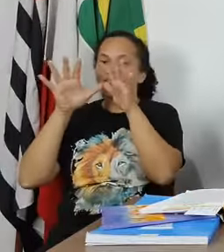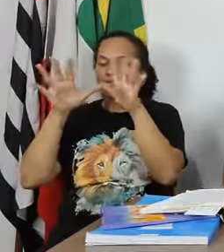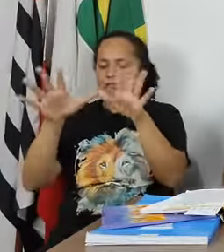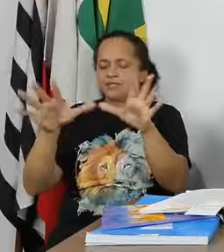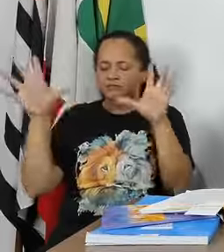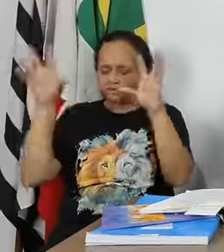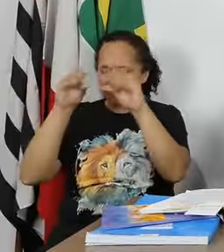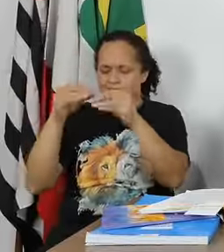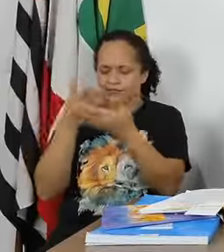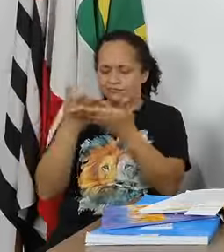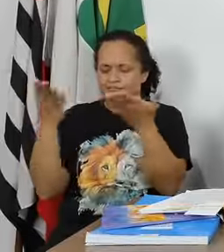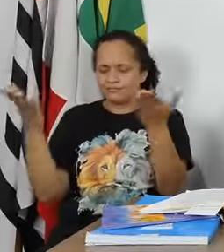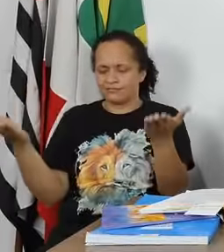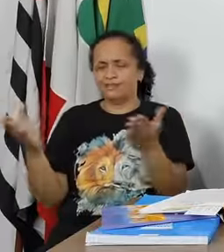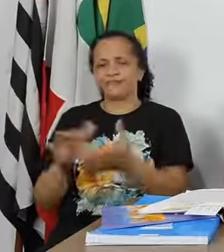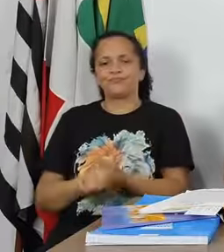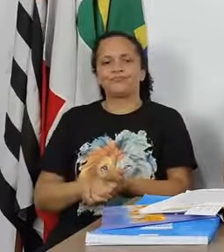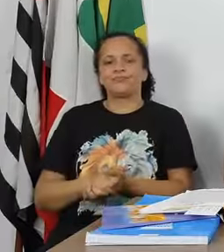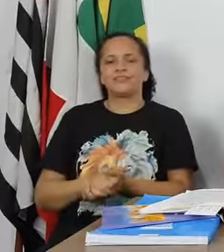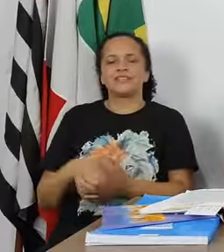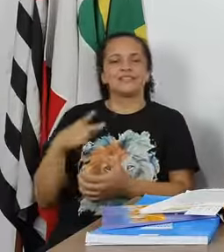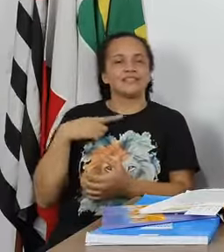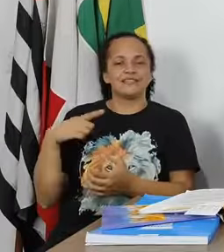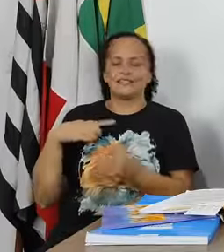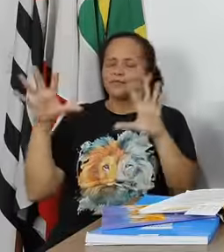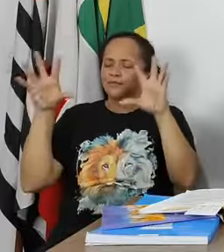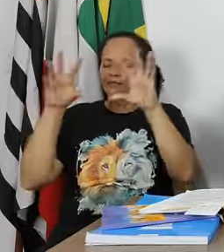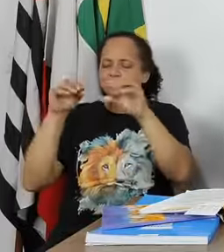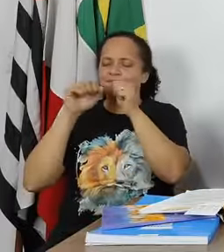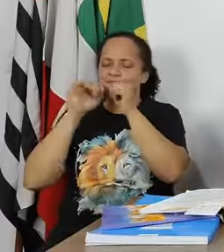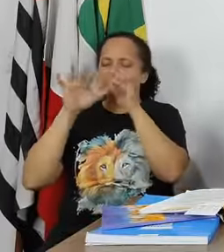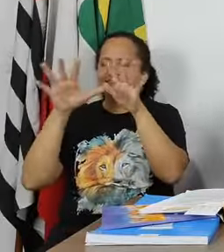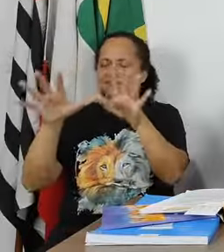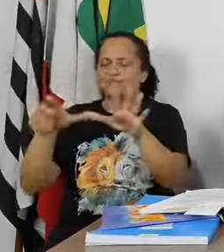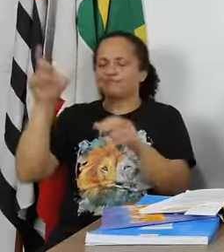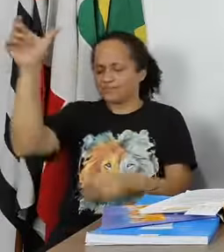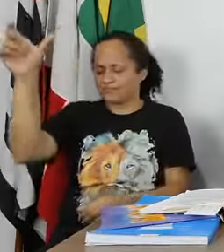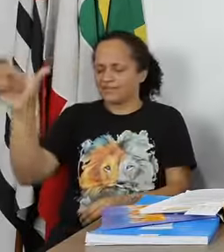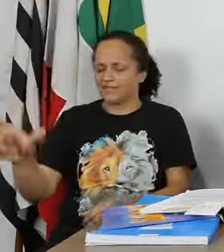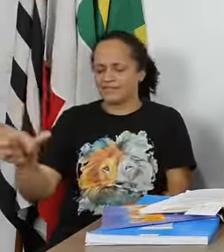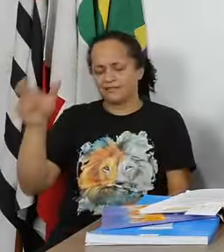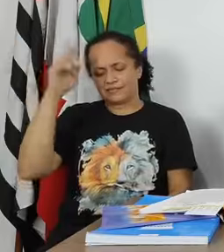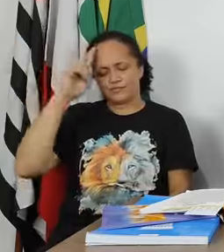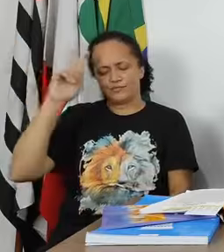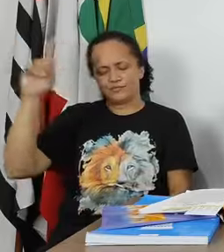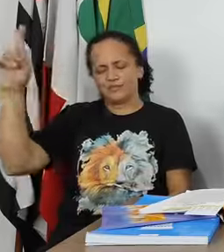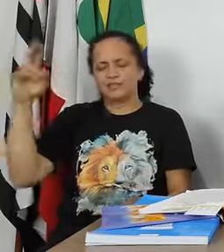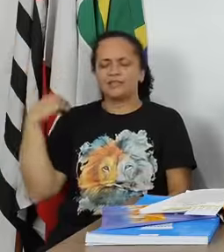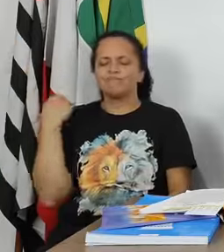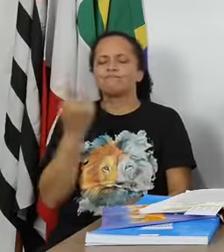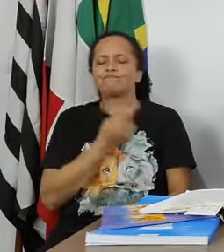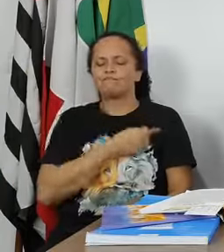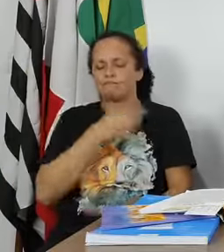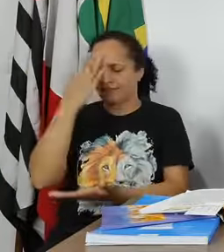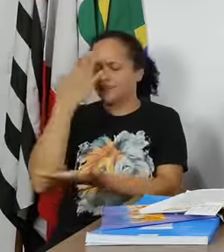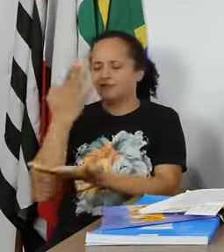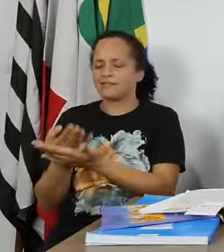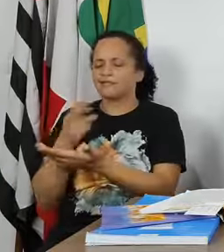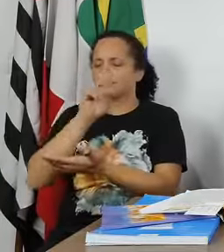de todos os irmãos, que venha ter uma noite abençoada na presença do Senhor. Esse é o nosso pedido, é a nossa oração em